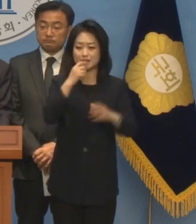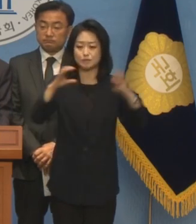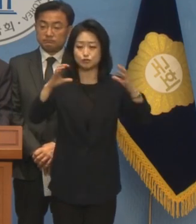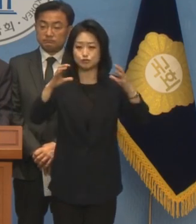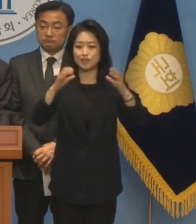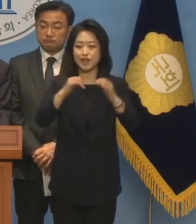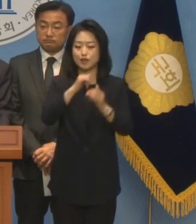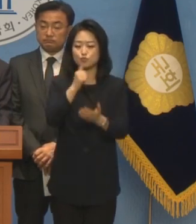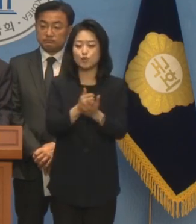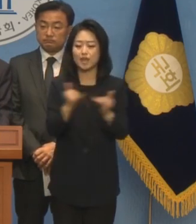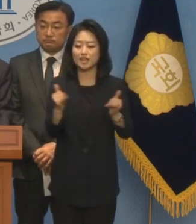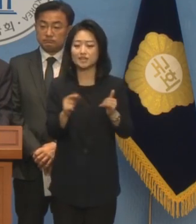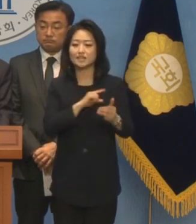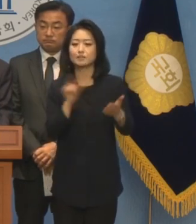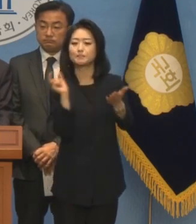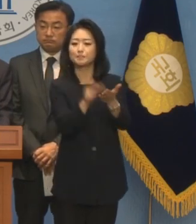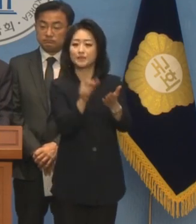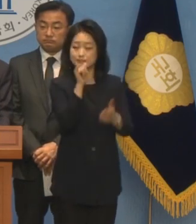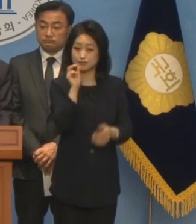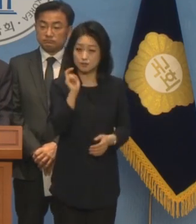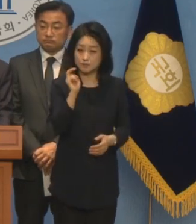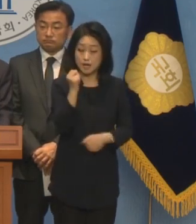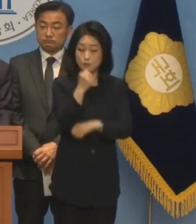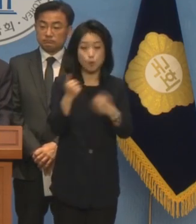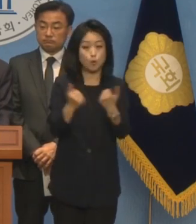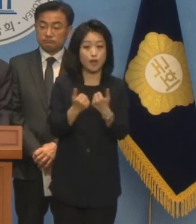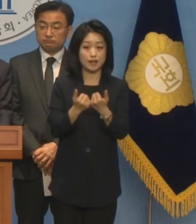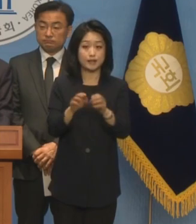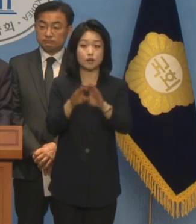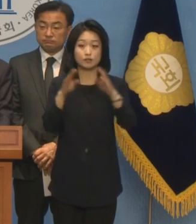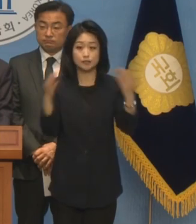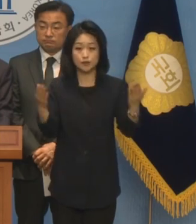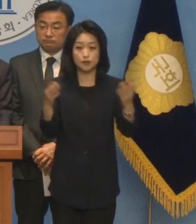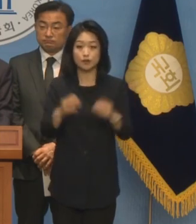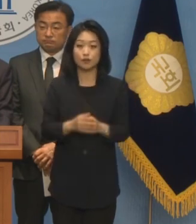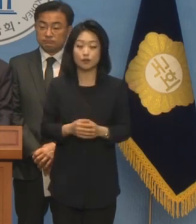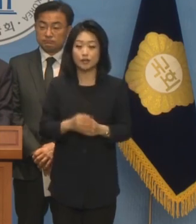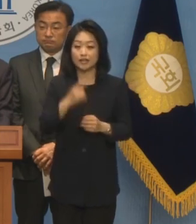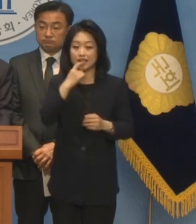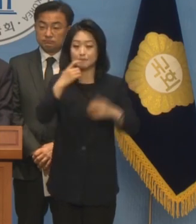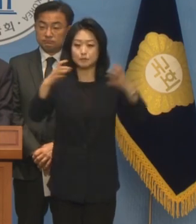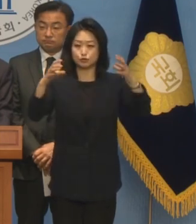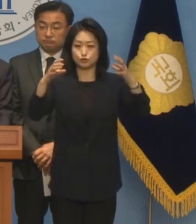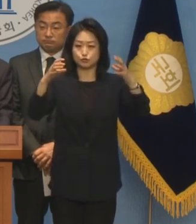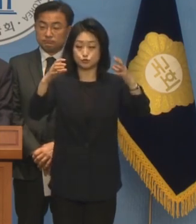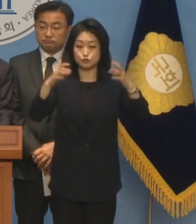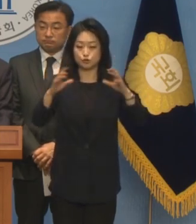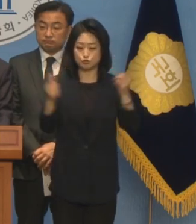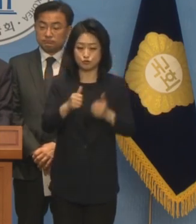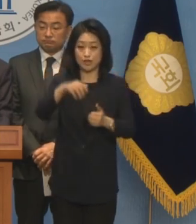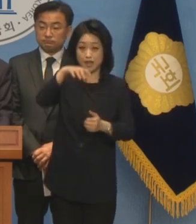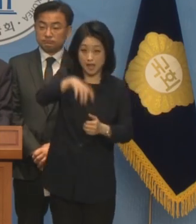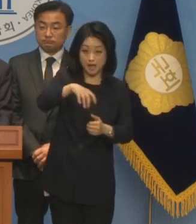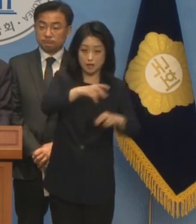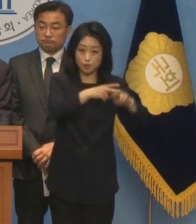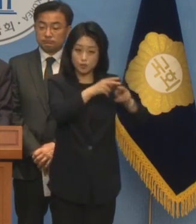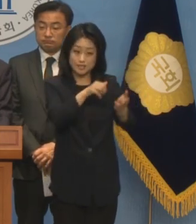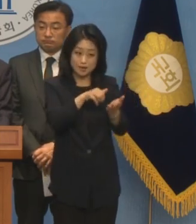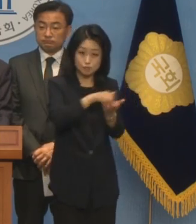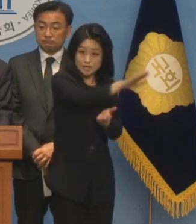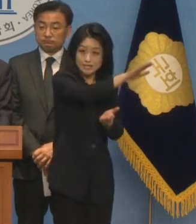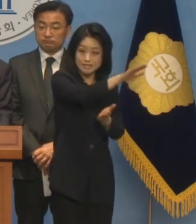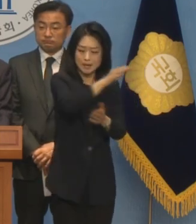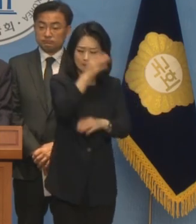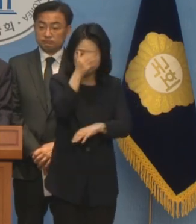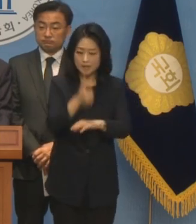것입니다 이번 5월 본회에는 21대 국회가 의회 민주주의의 힘으로 독재를 물리칠 마지막